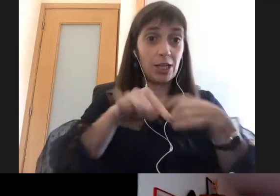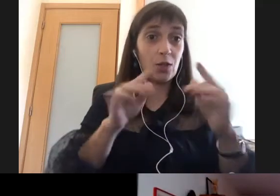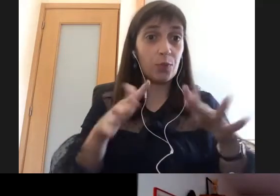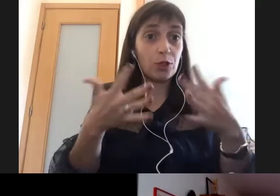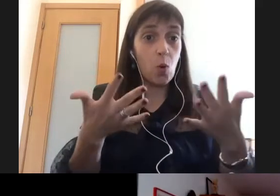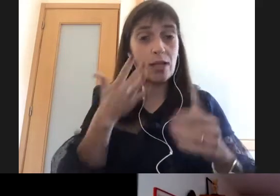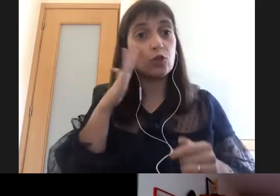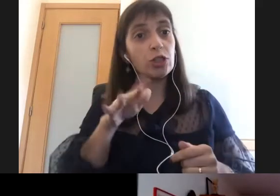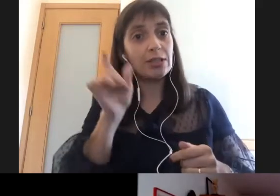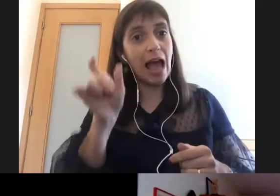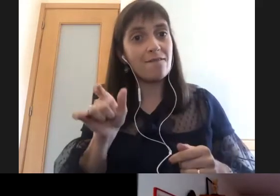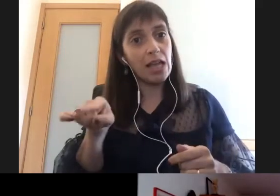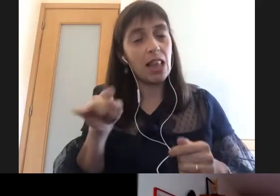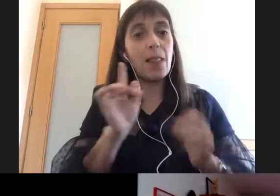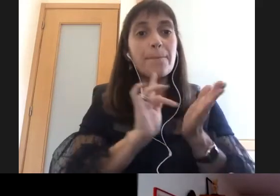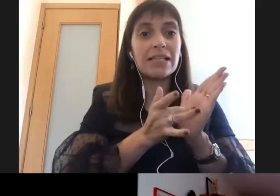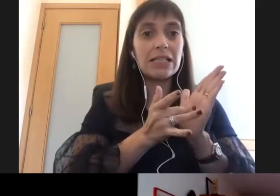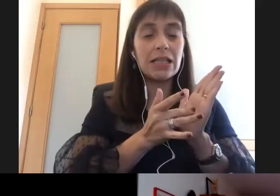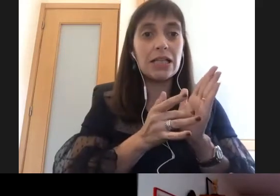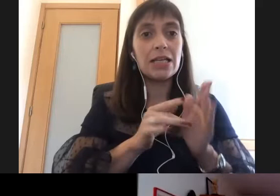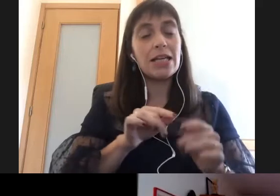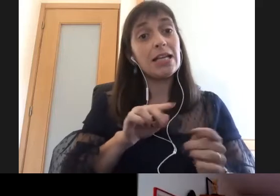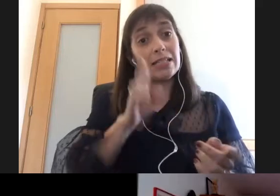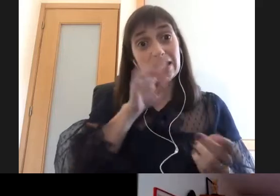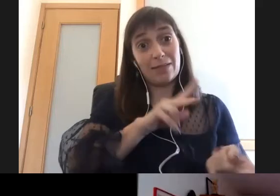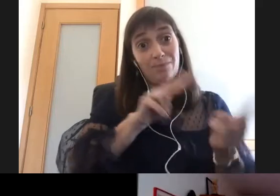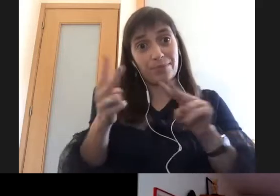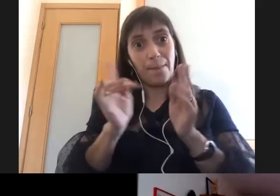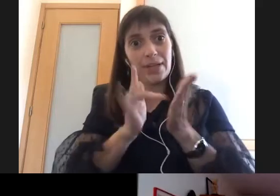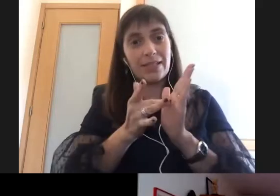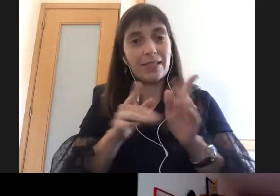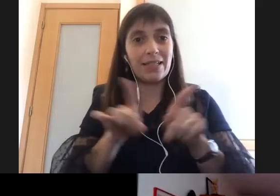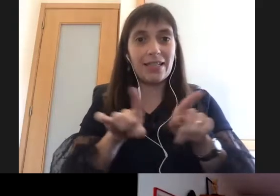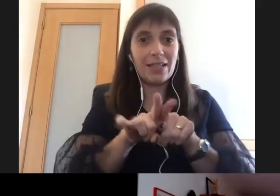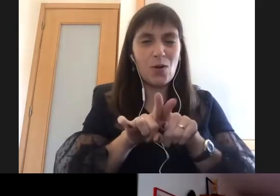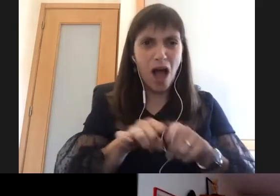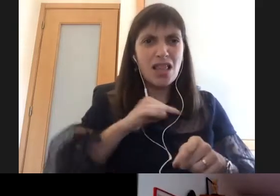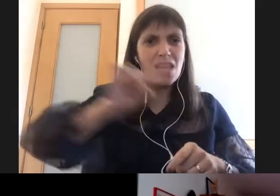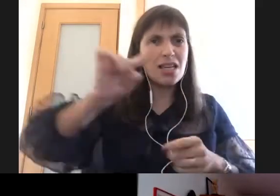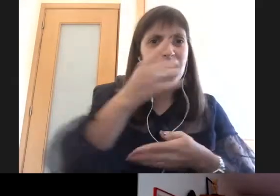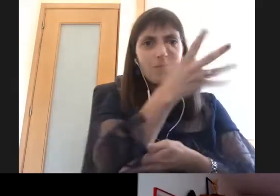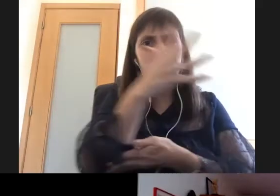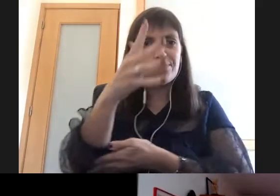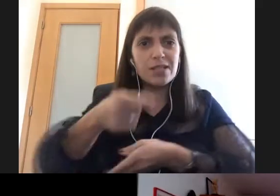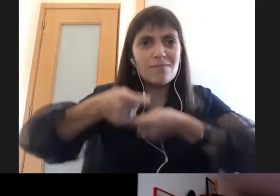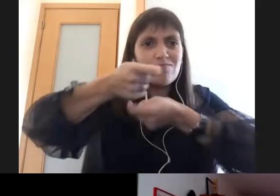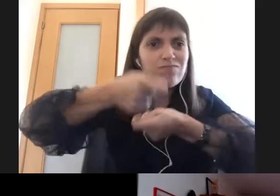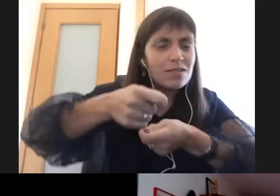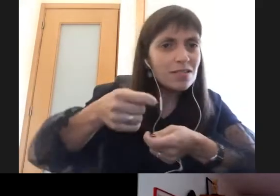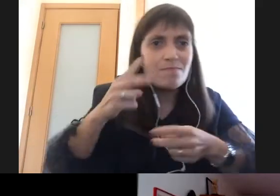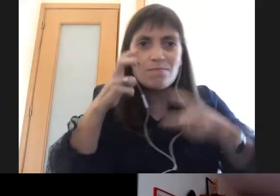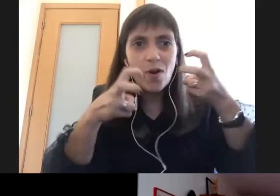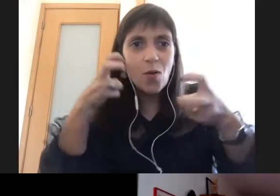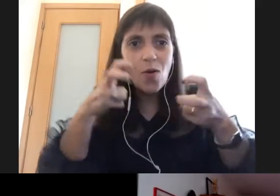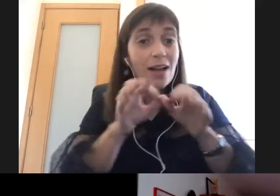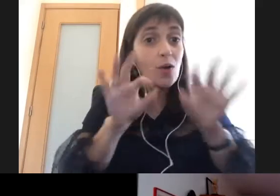Brasil, ele, com frequência, só vestindo cerola, se metia no mato como qualquer bandeirante. Quer dizer,